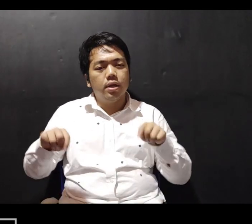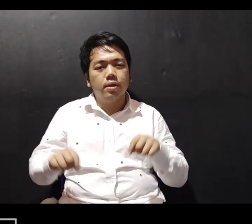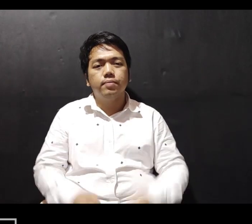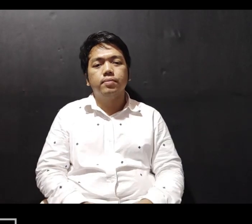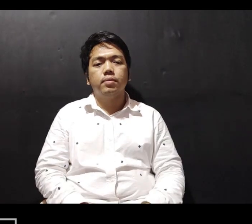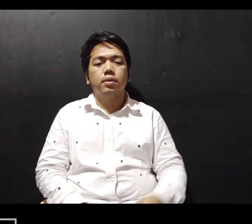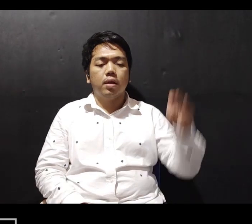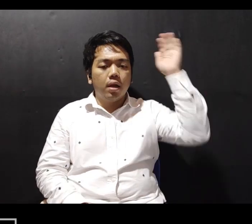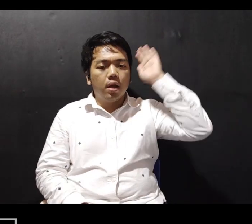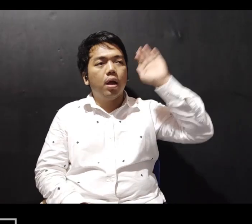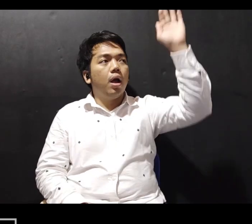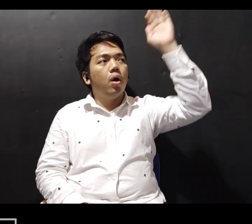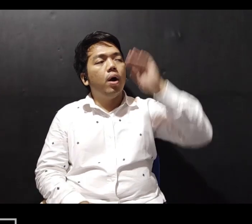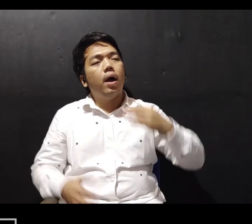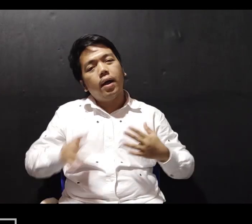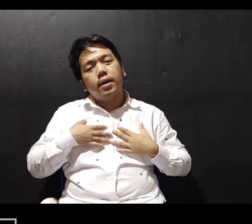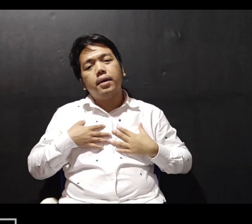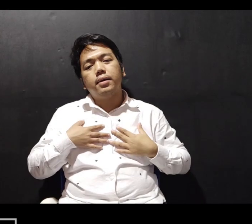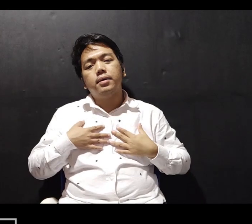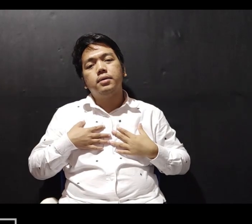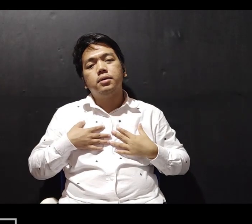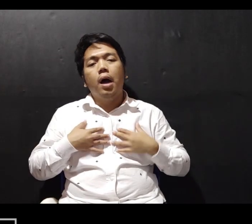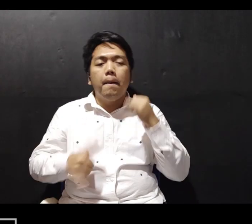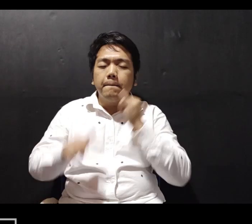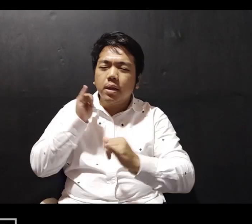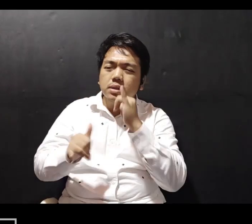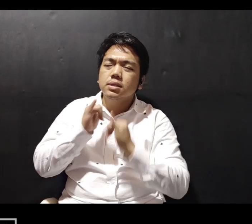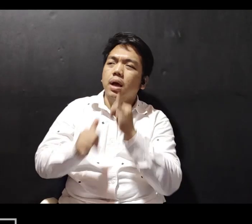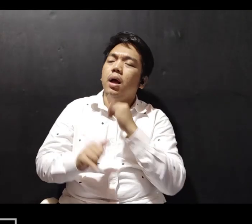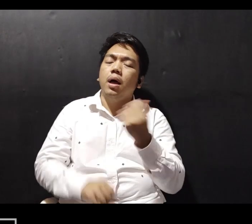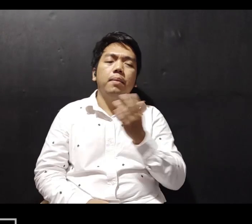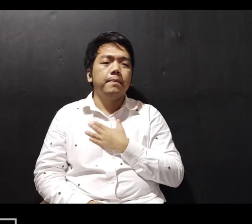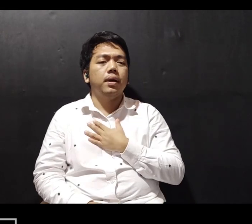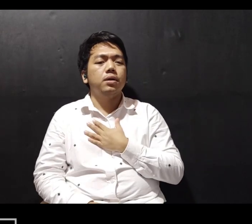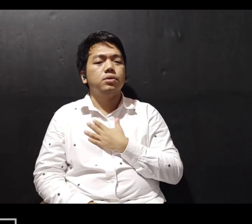setiap musim hidupku. Engkau ada